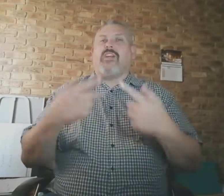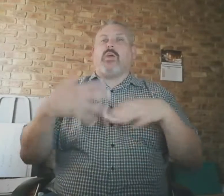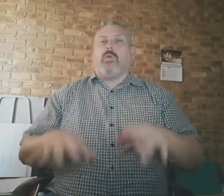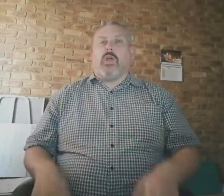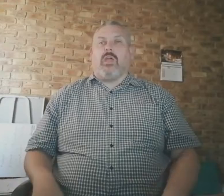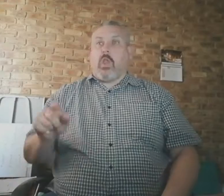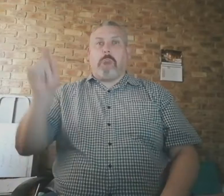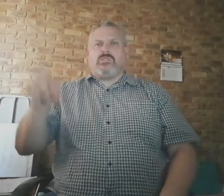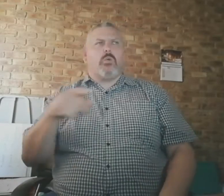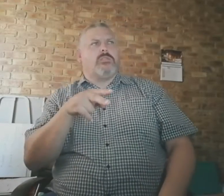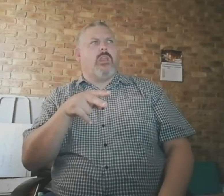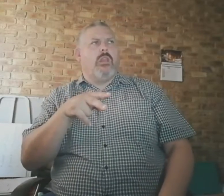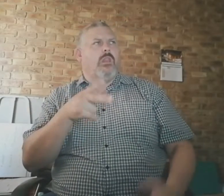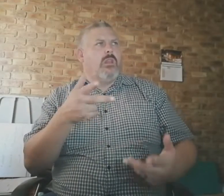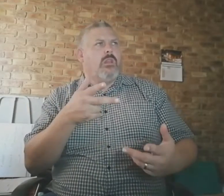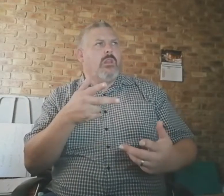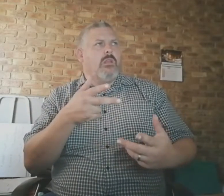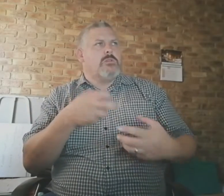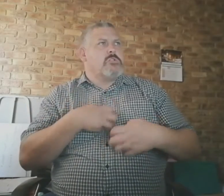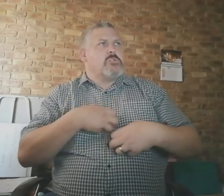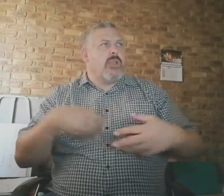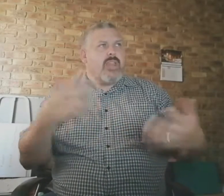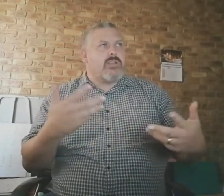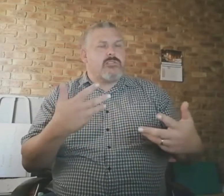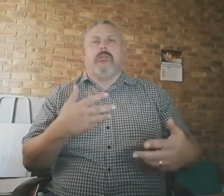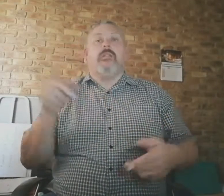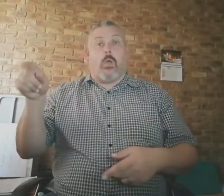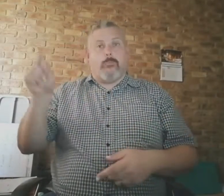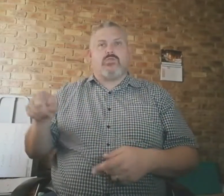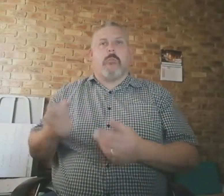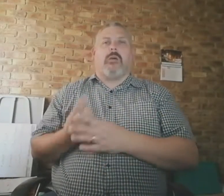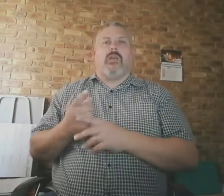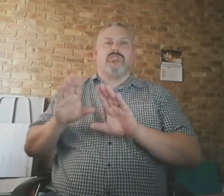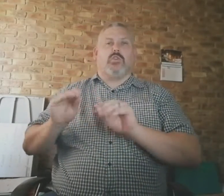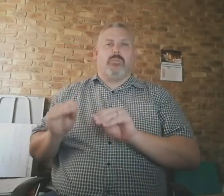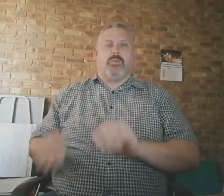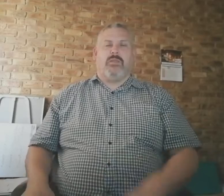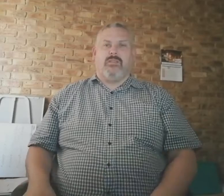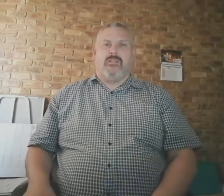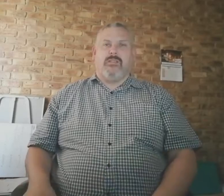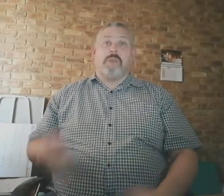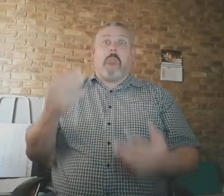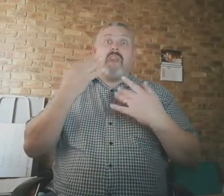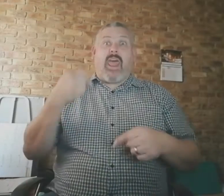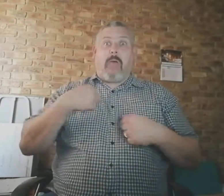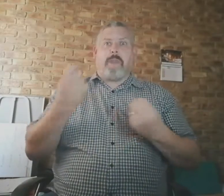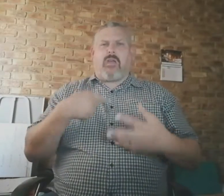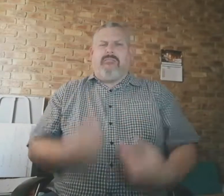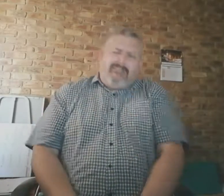wat gebeur, nou spesoon sien, nis, maup persoon begin stop, maar dan ek het begin